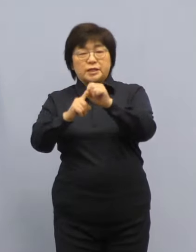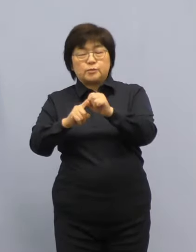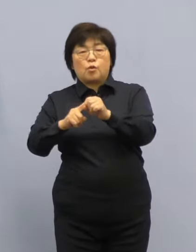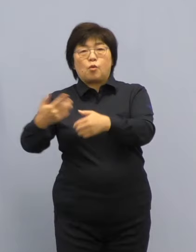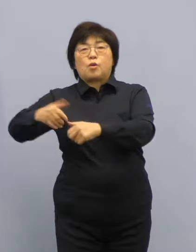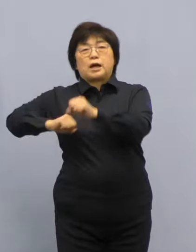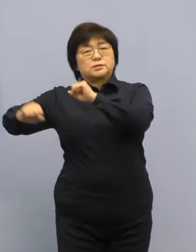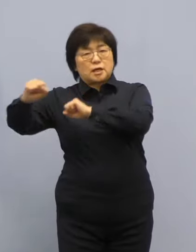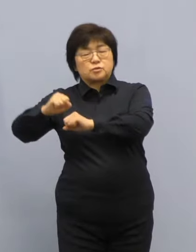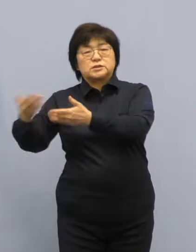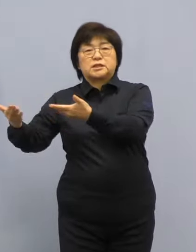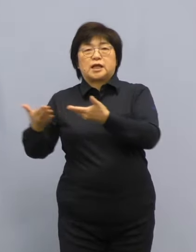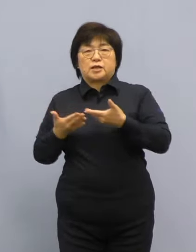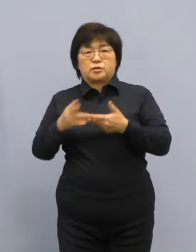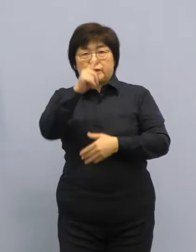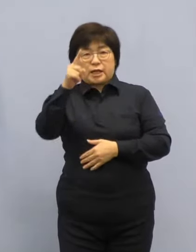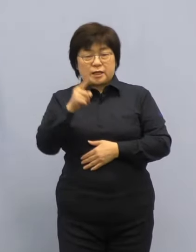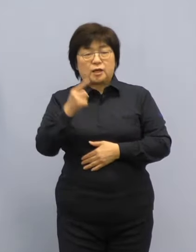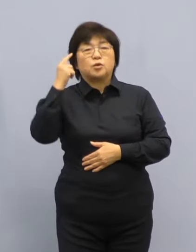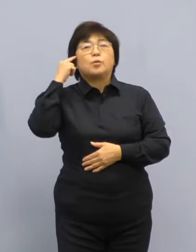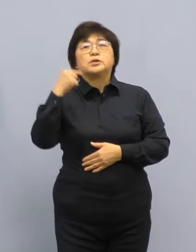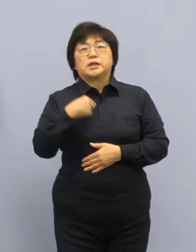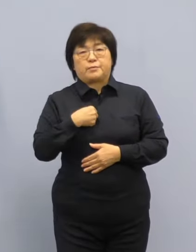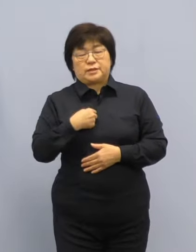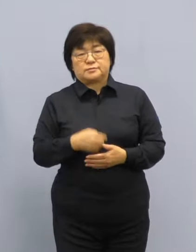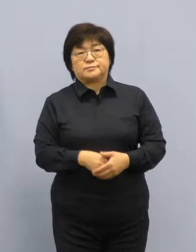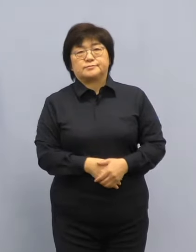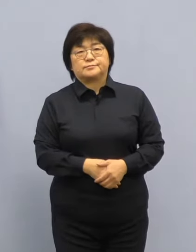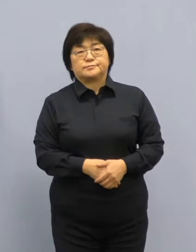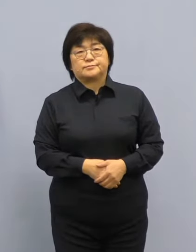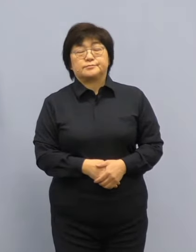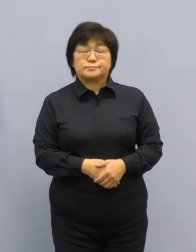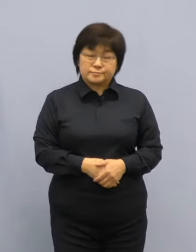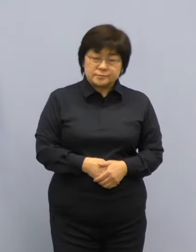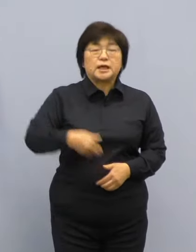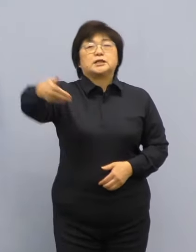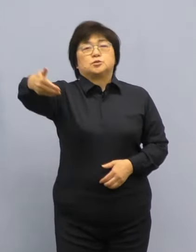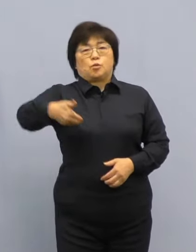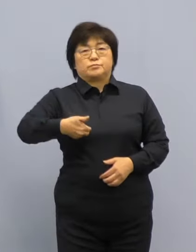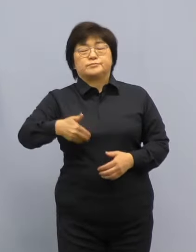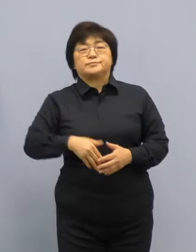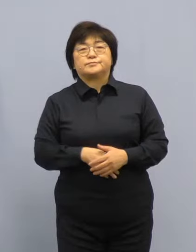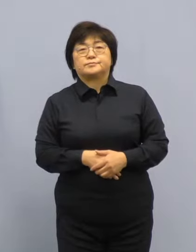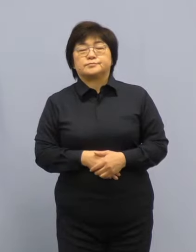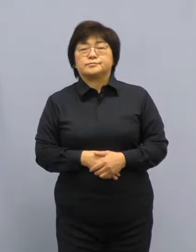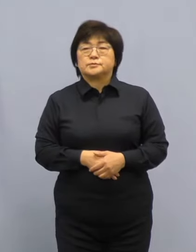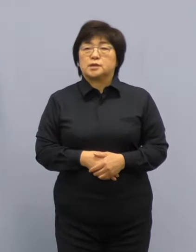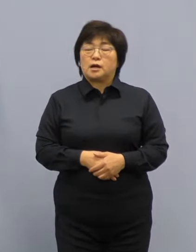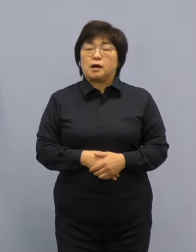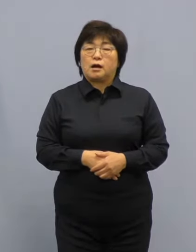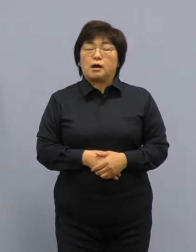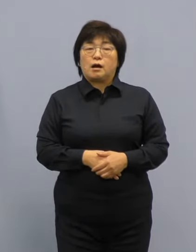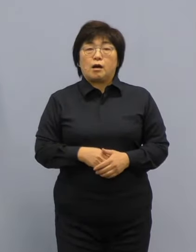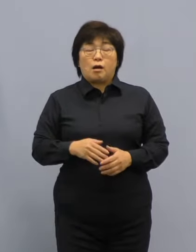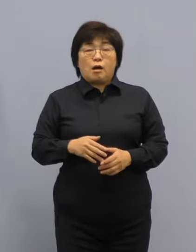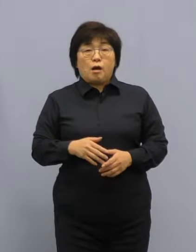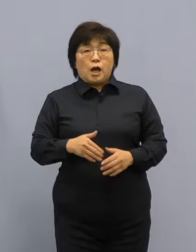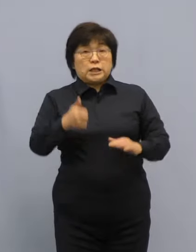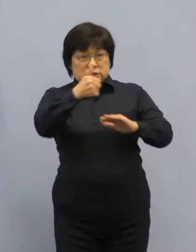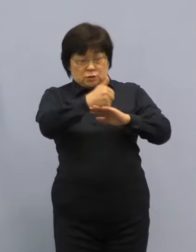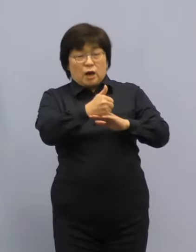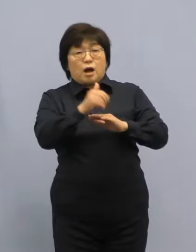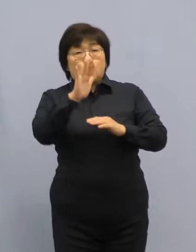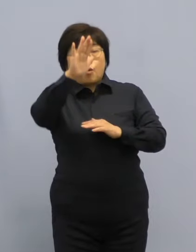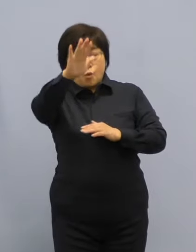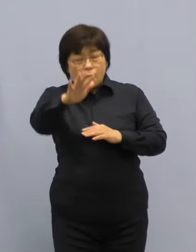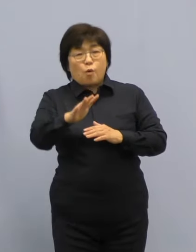かと考えています。 はい、それと大石知事はこれまでも県議選だったり、